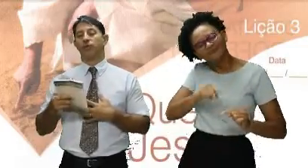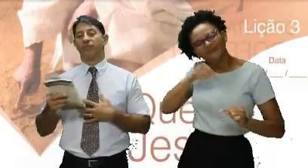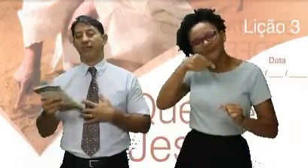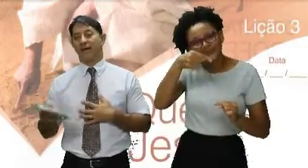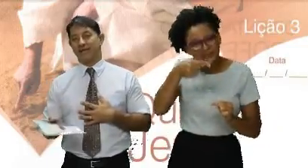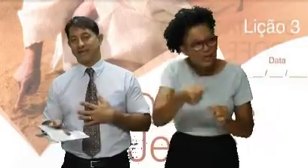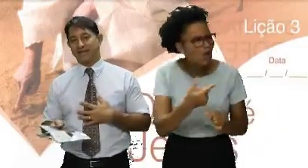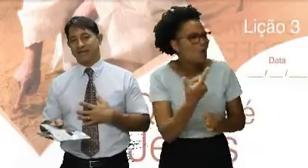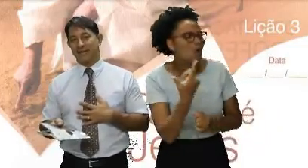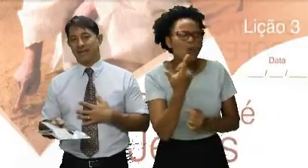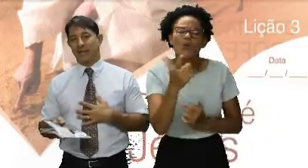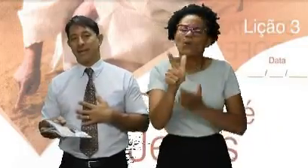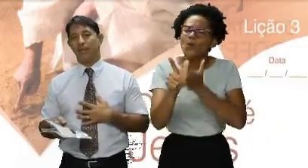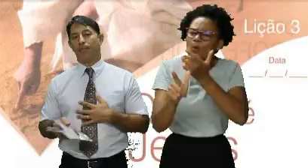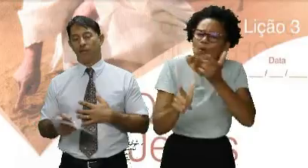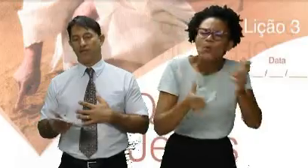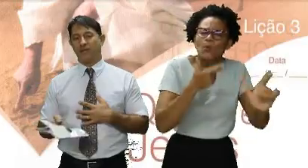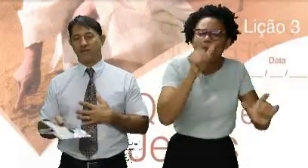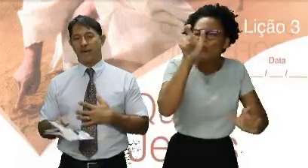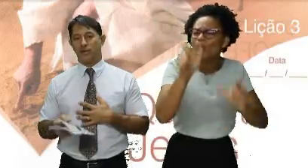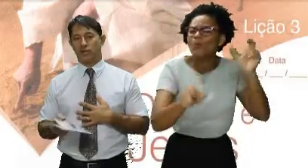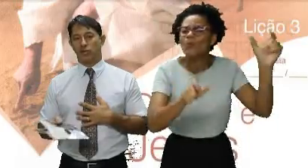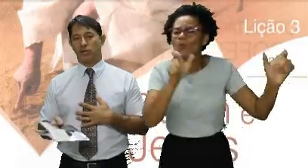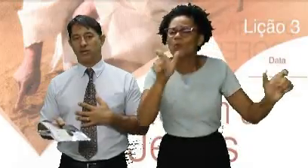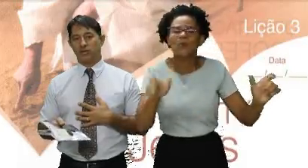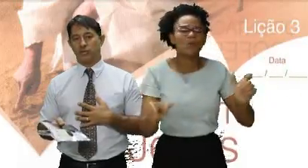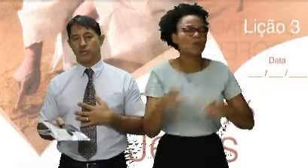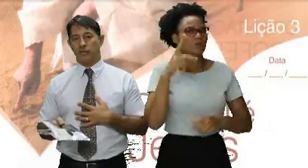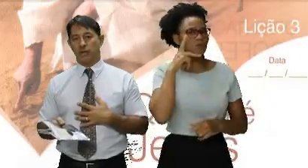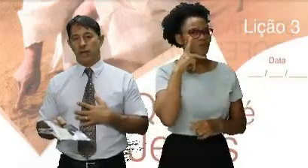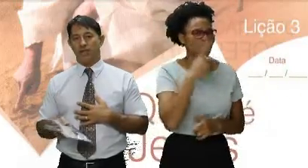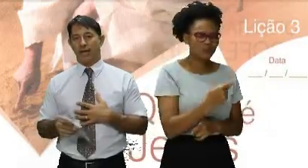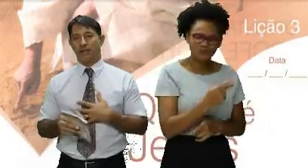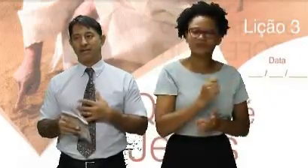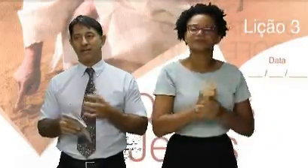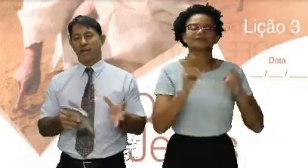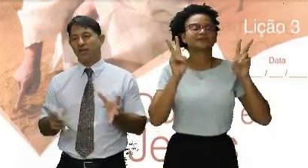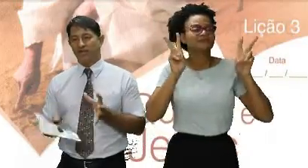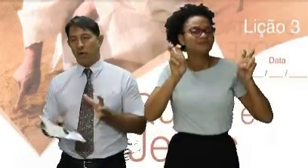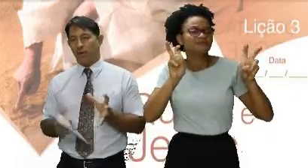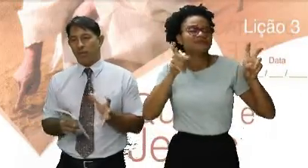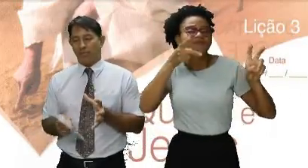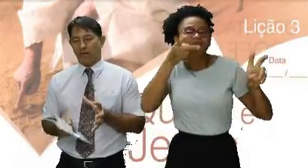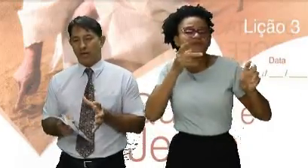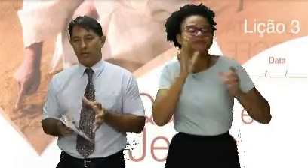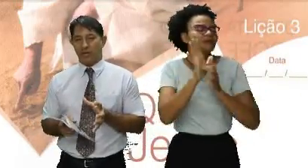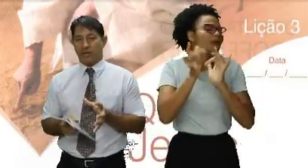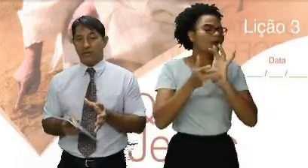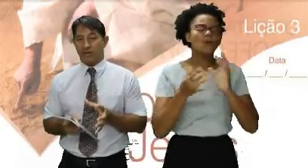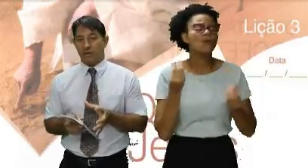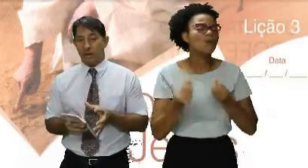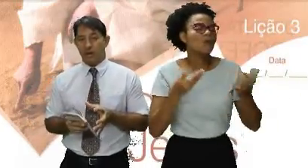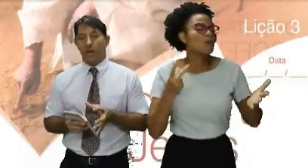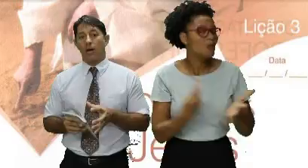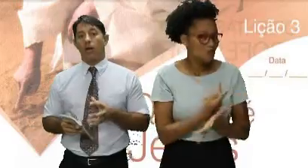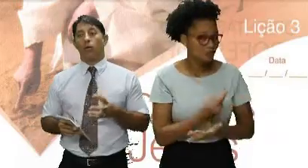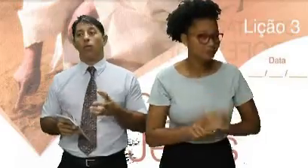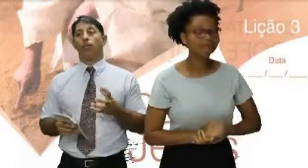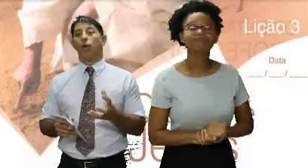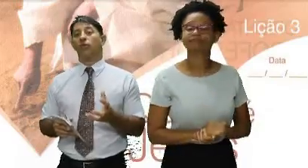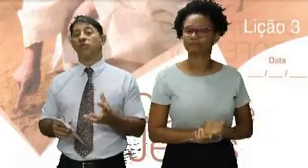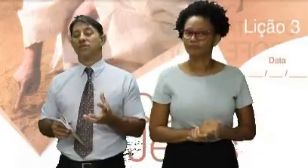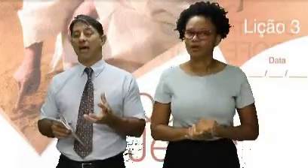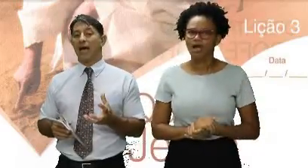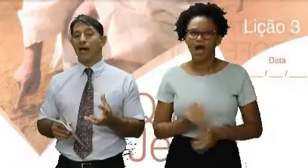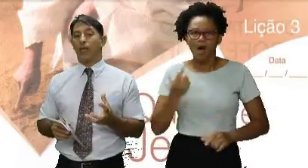outros profetas que profetizaram sobre Jesus. Mas de que forma? Como foi que aconteceu?